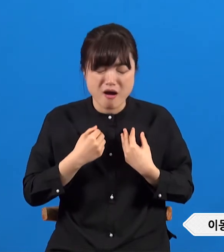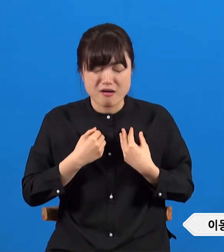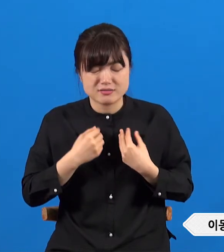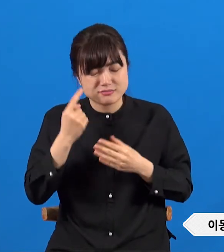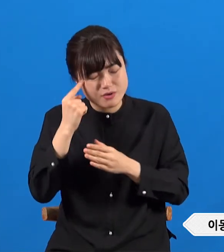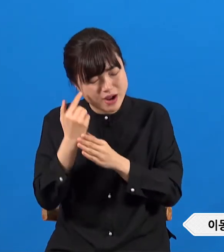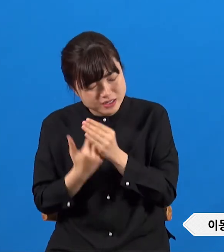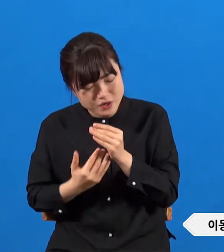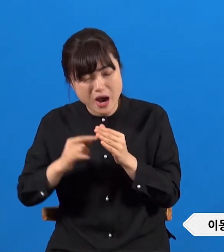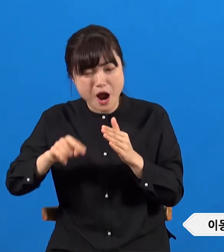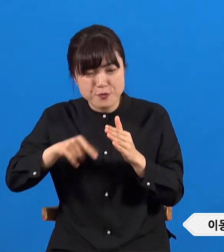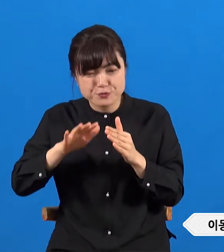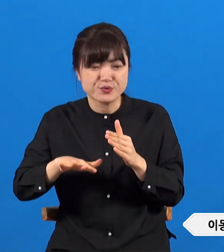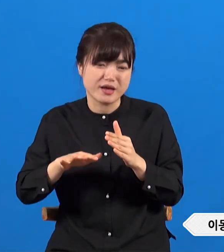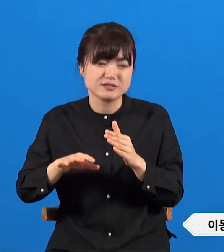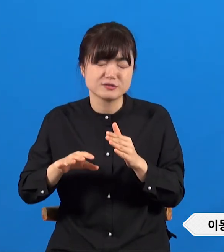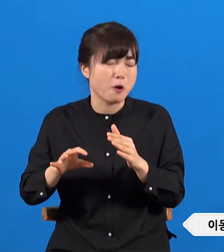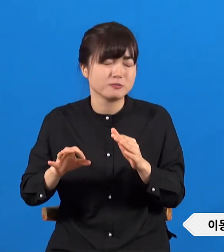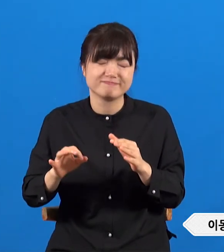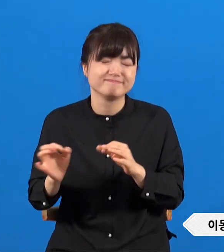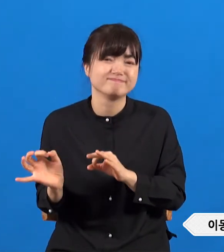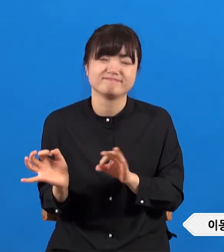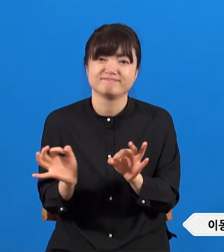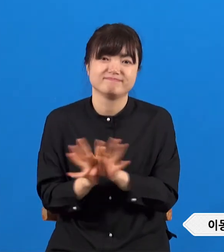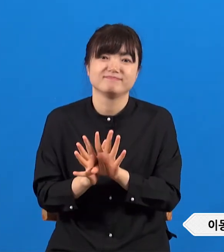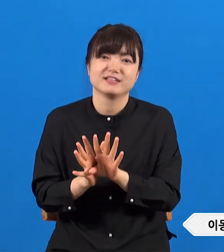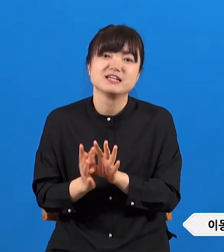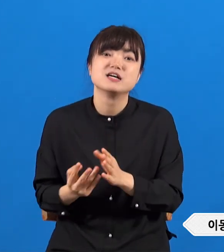좌절의 자리에서 벌떡 일어설 수가 있지 않겠습니까?